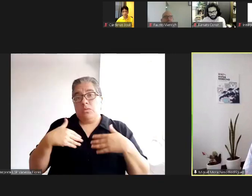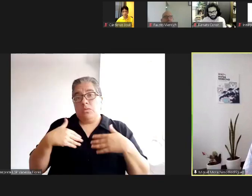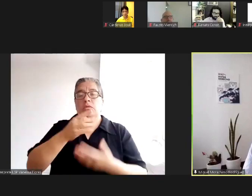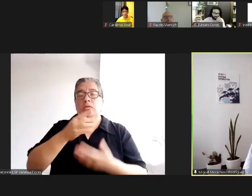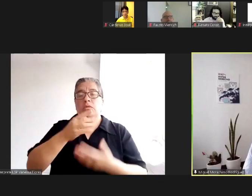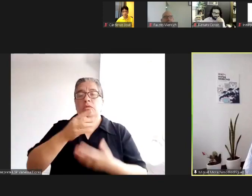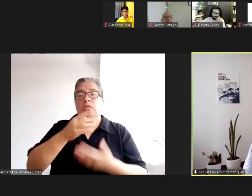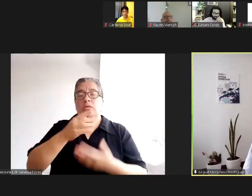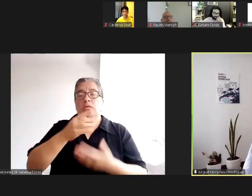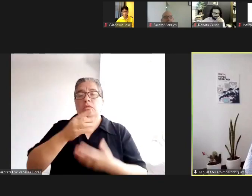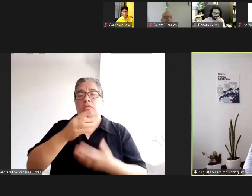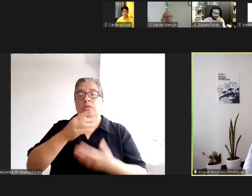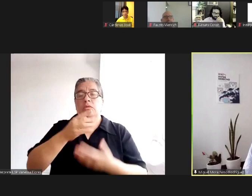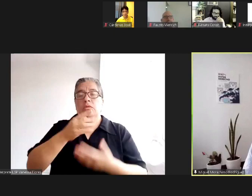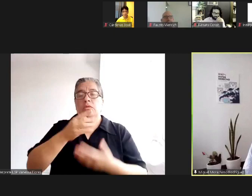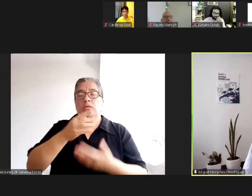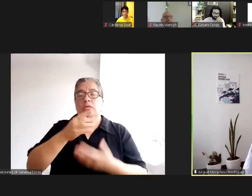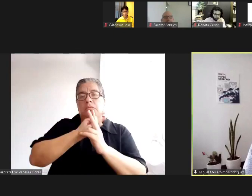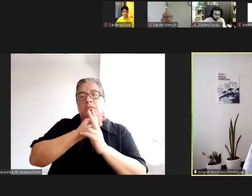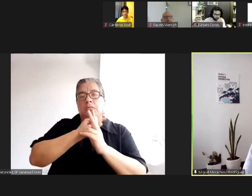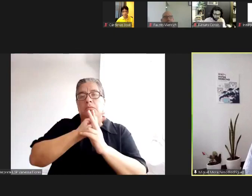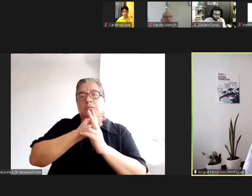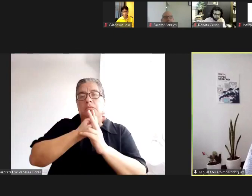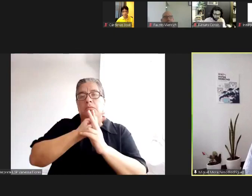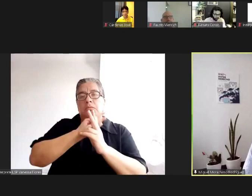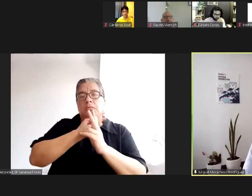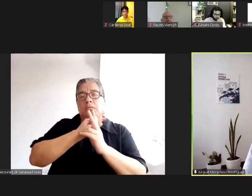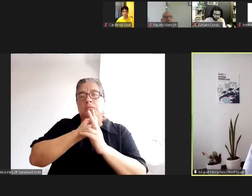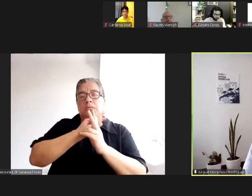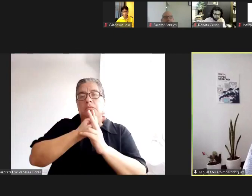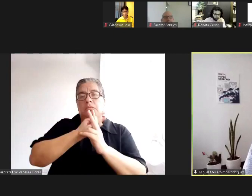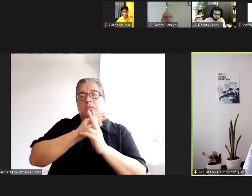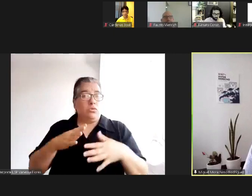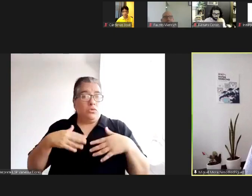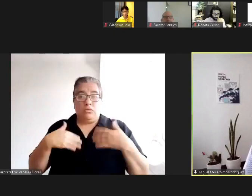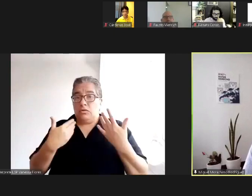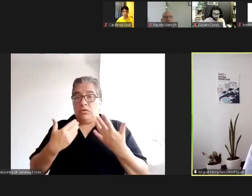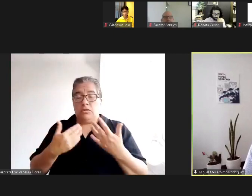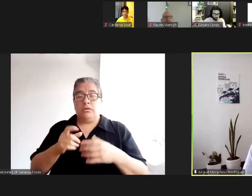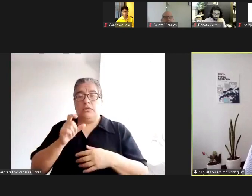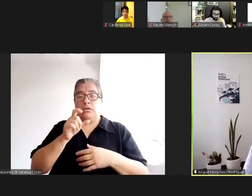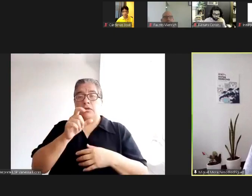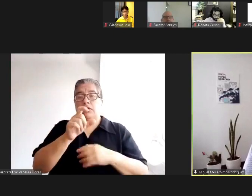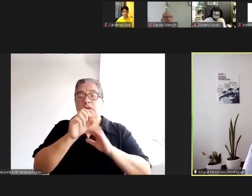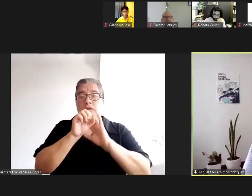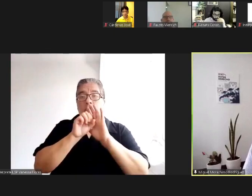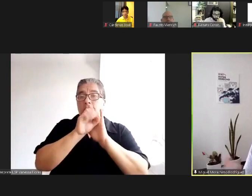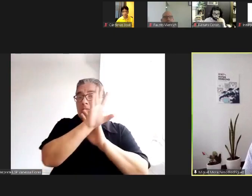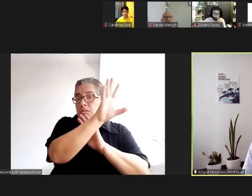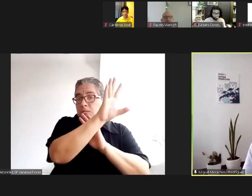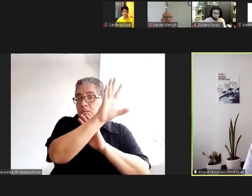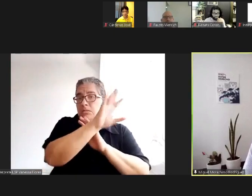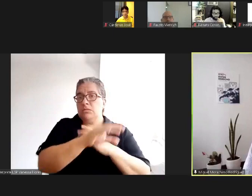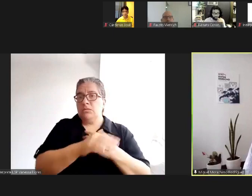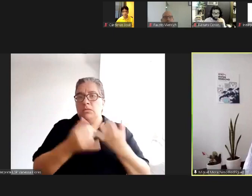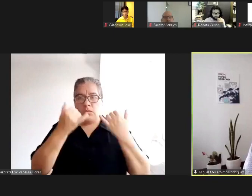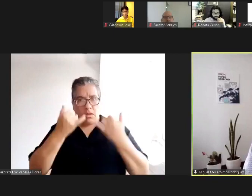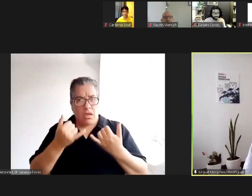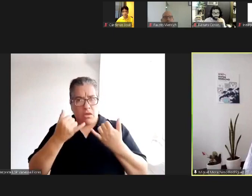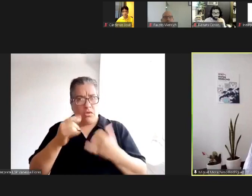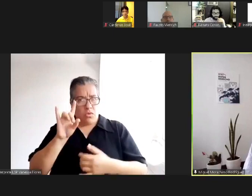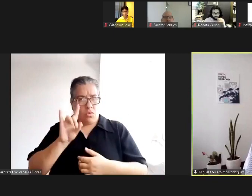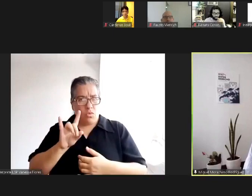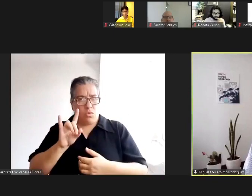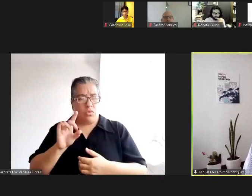prestar material impreso no podían prestar obras audiovisuales, pese a que hoy por hoy las bibliotecas también son un gran